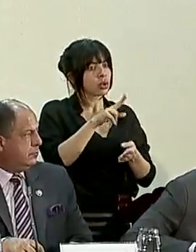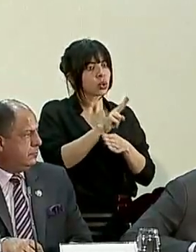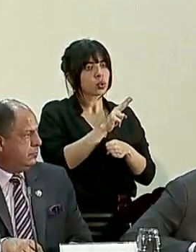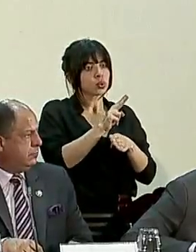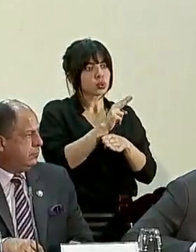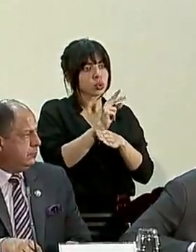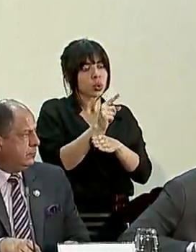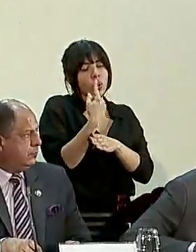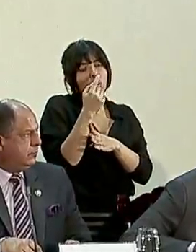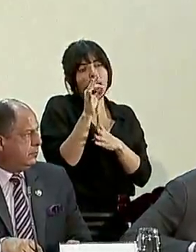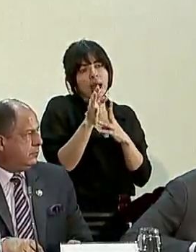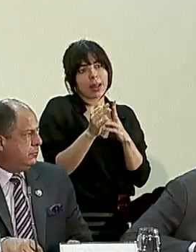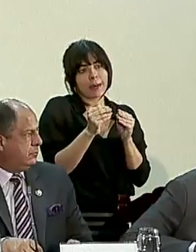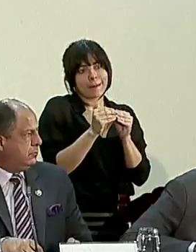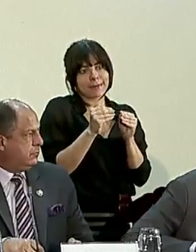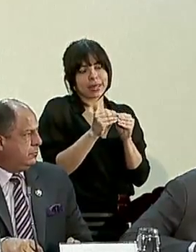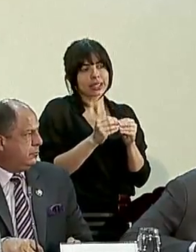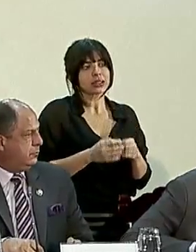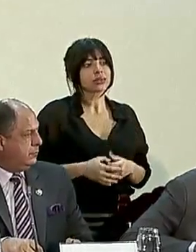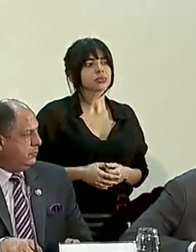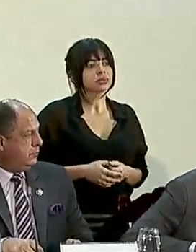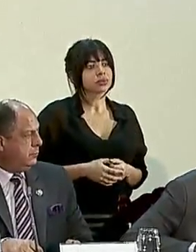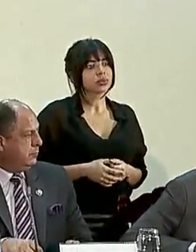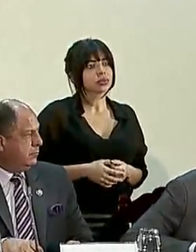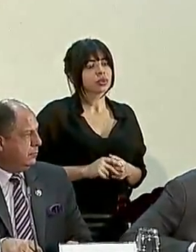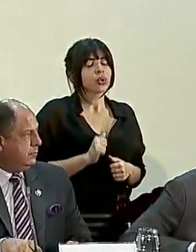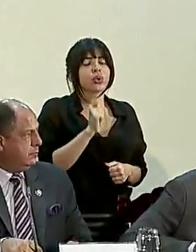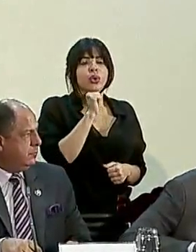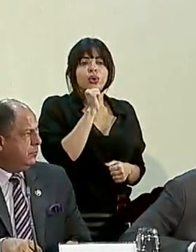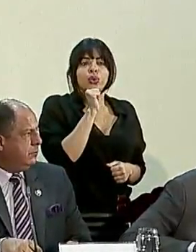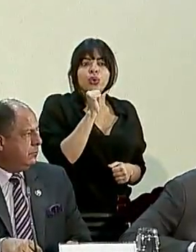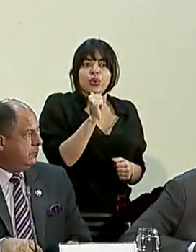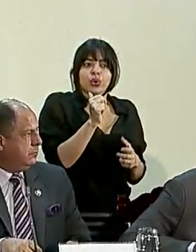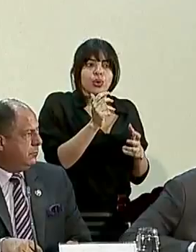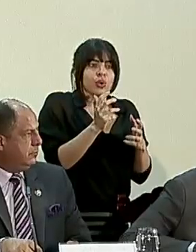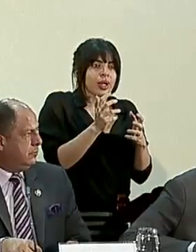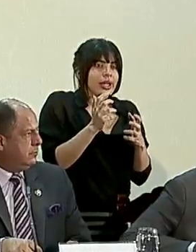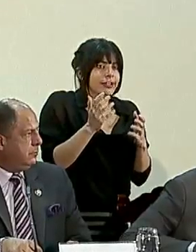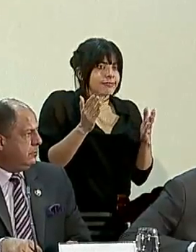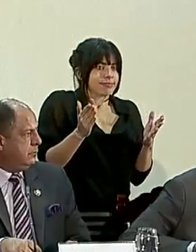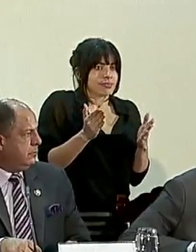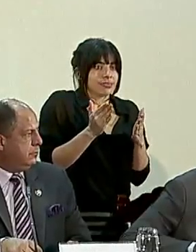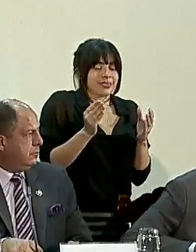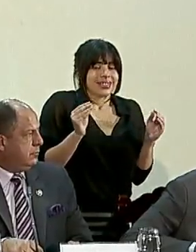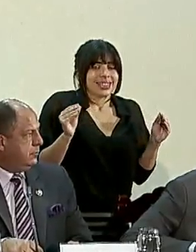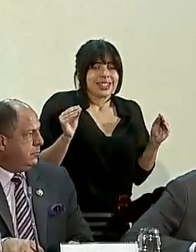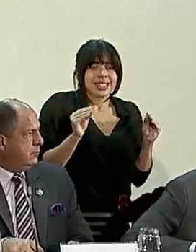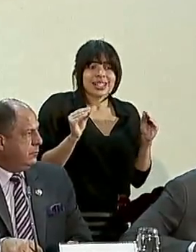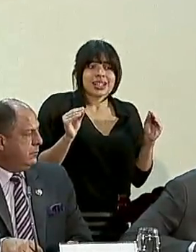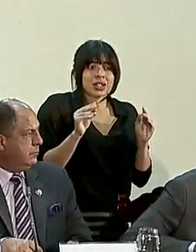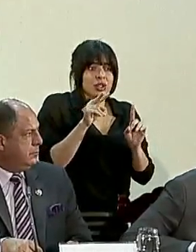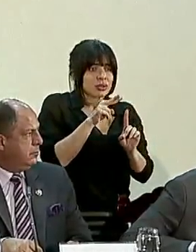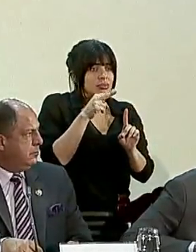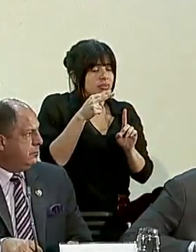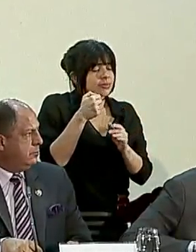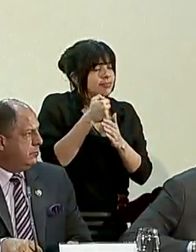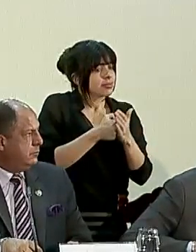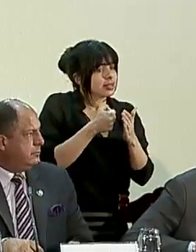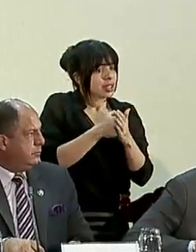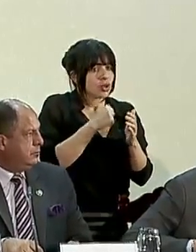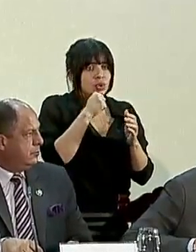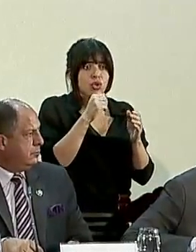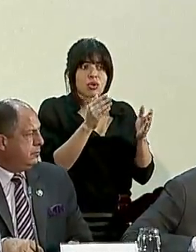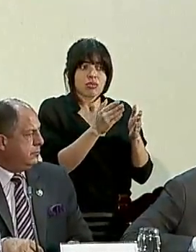autorizar una alternativa más. No queremos promover desde ningún punto de vista, insisto, ni el